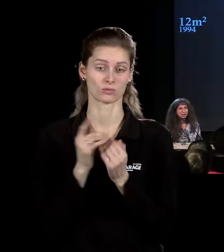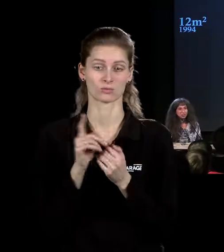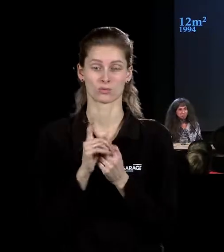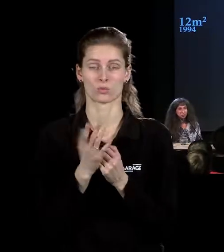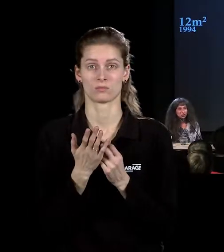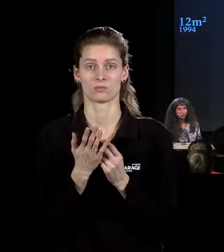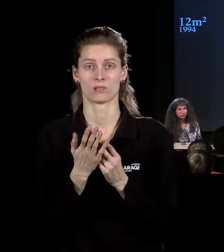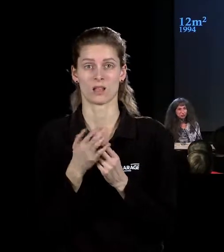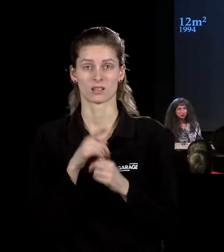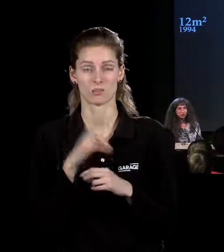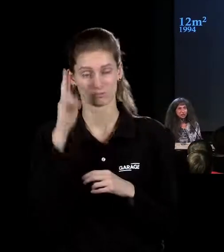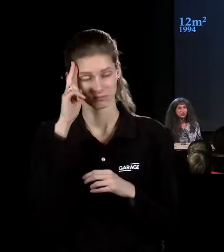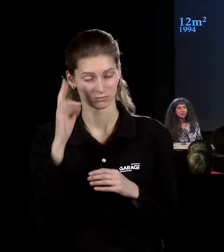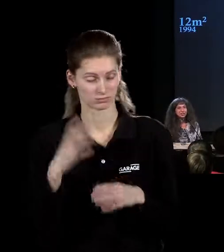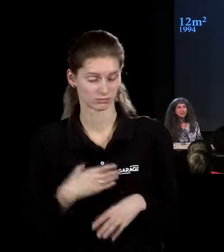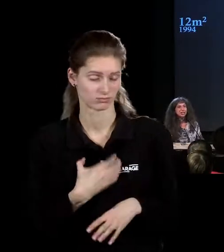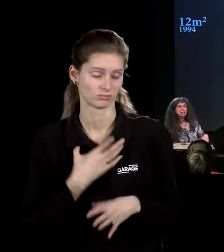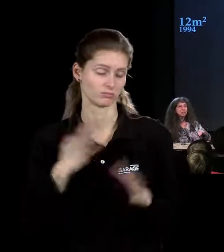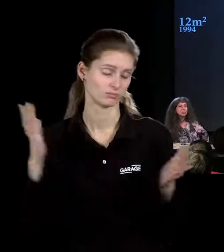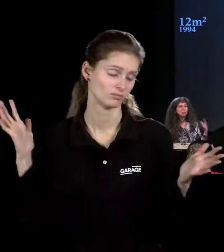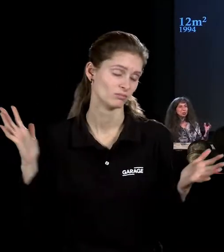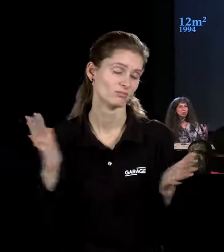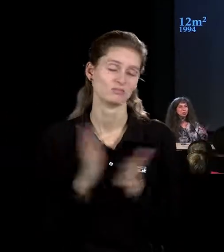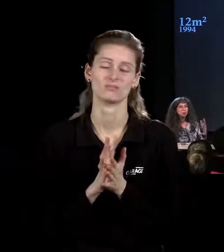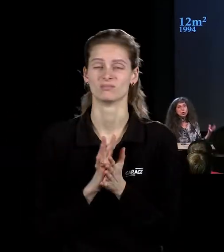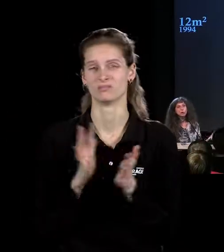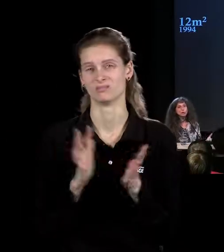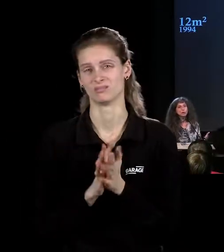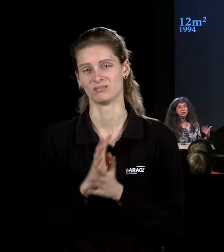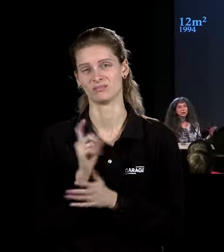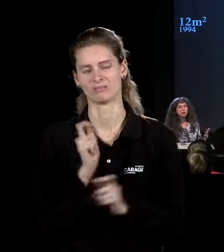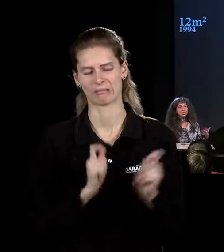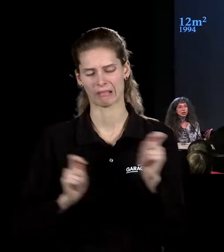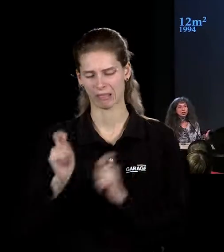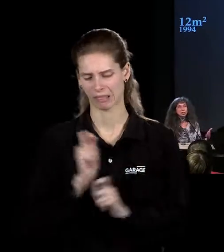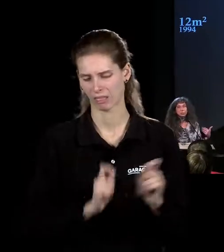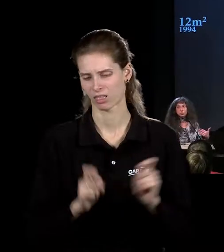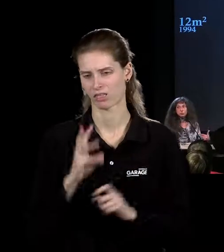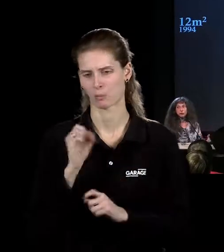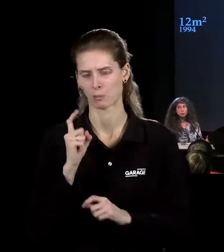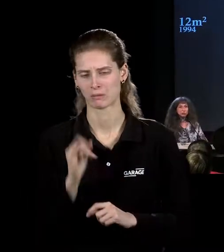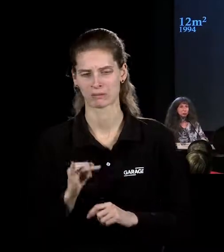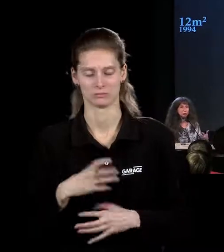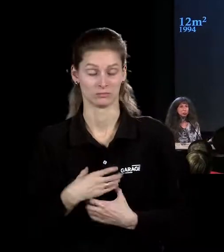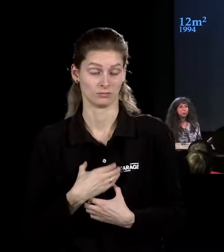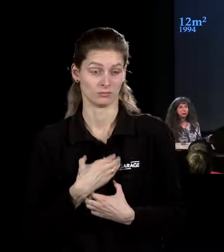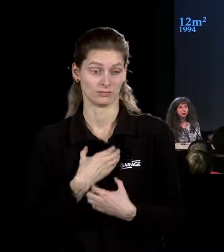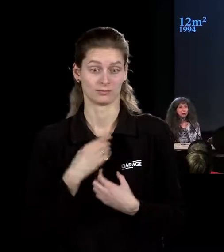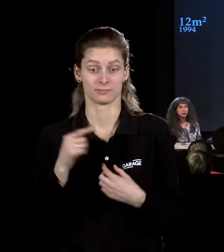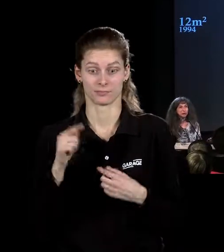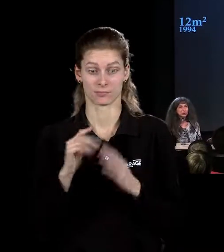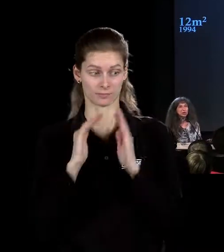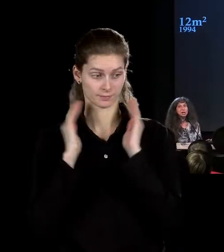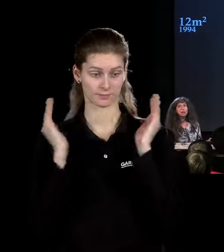что-то никогда не убиравшееся, предельно грязное, с огромным роем мух, которые там всегда кишели, и вот в это самое